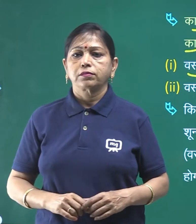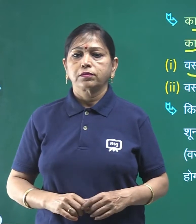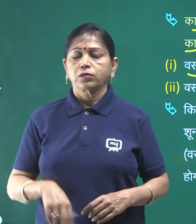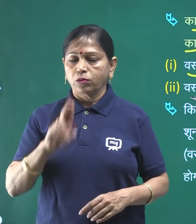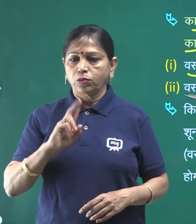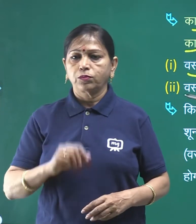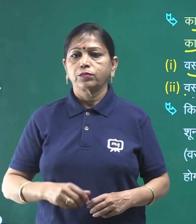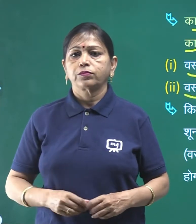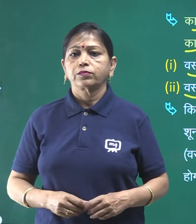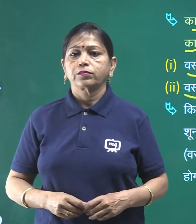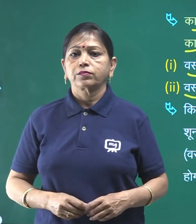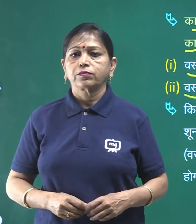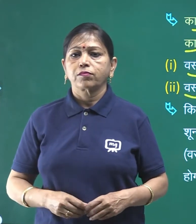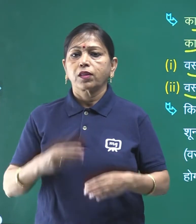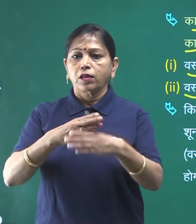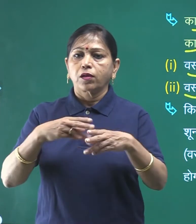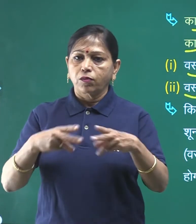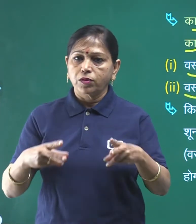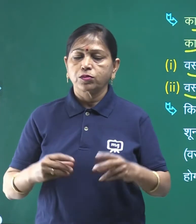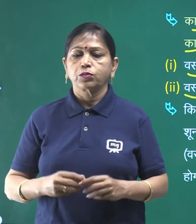2, वस्तु